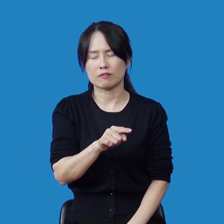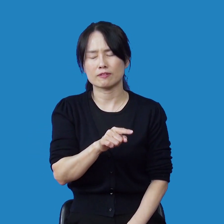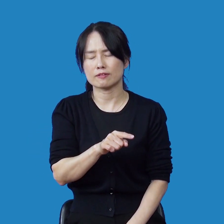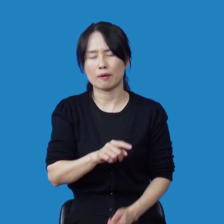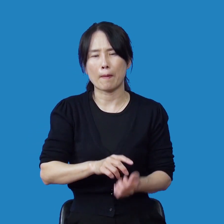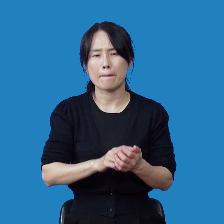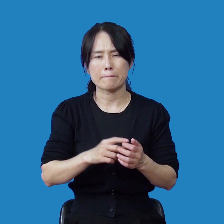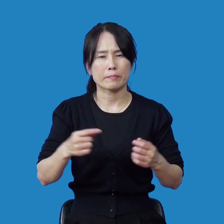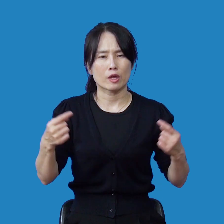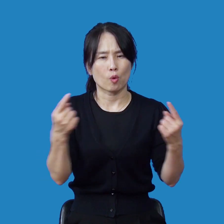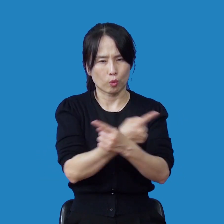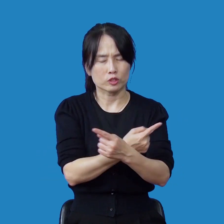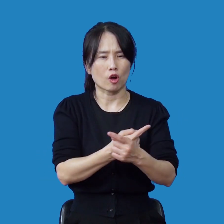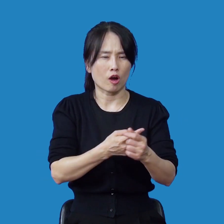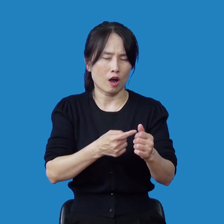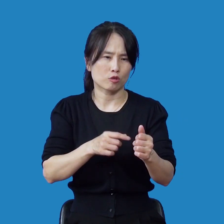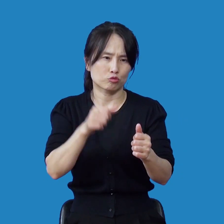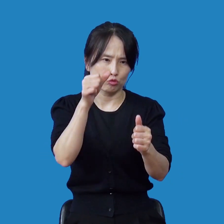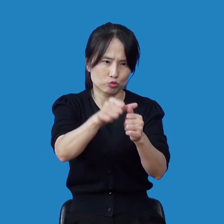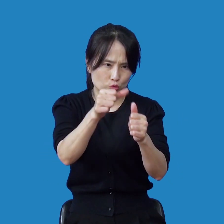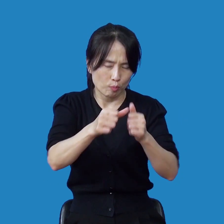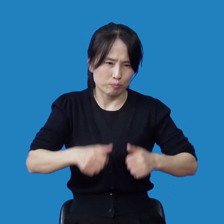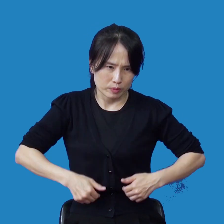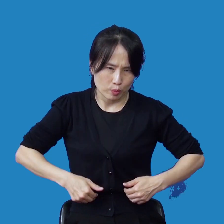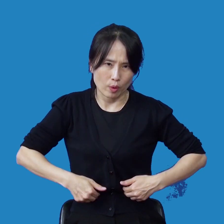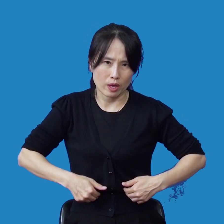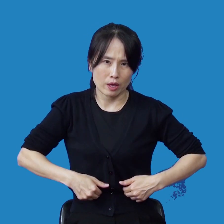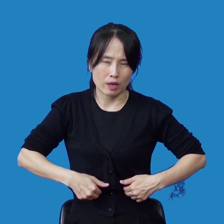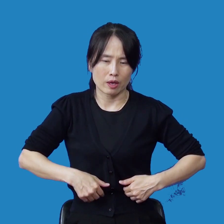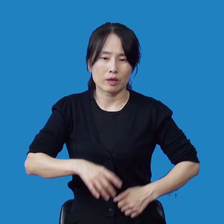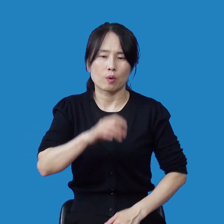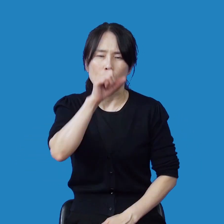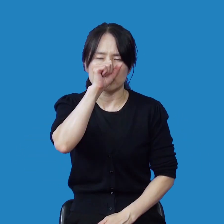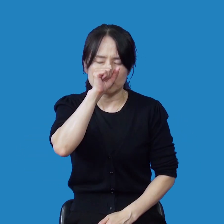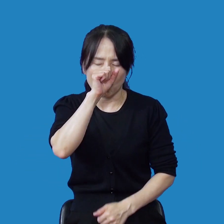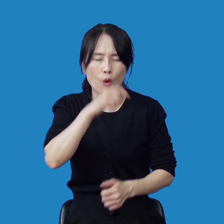향해서 나아가야 되지요. 그게 양선입니다.